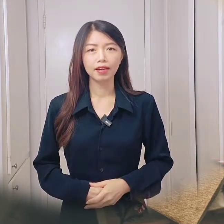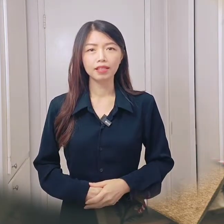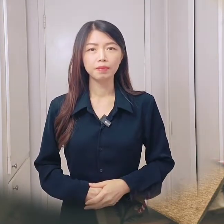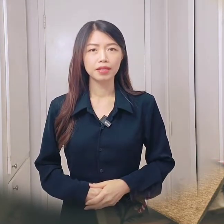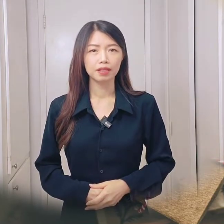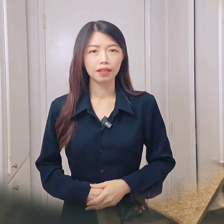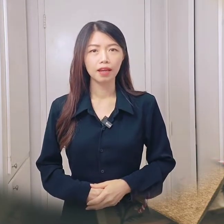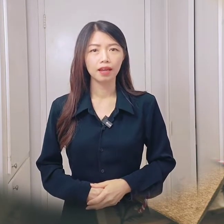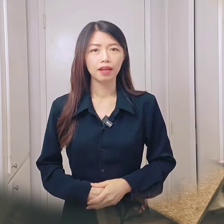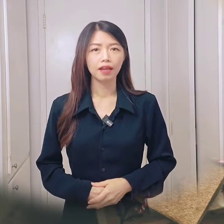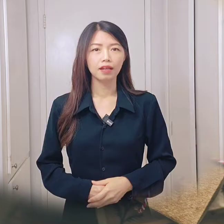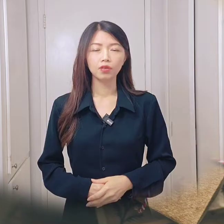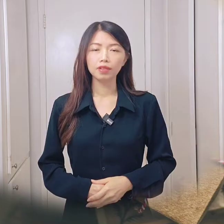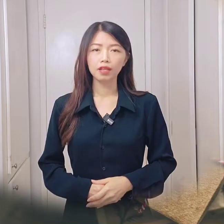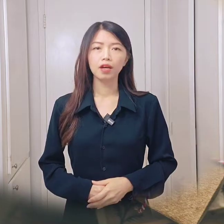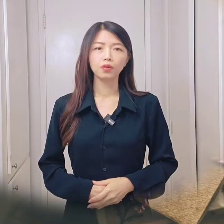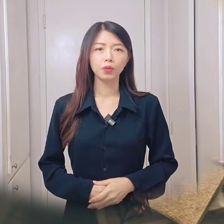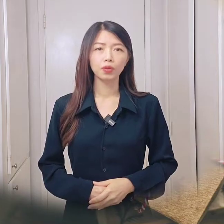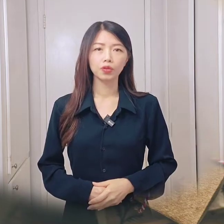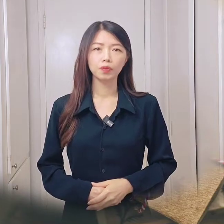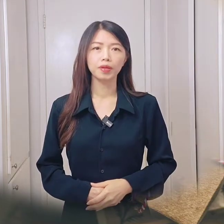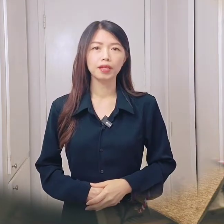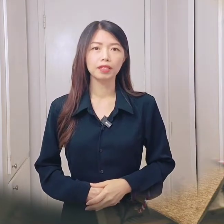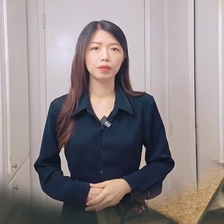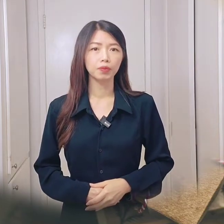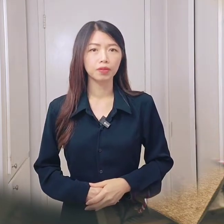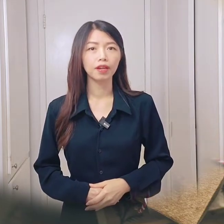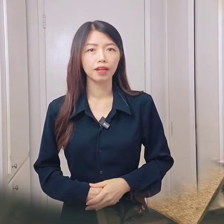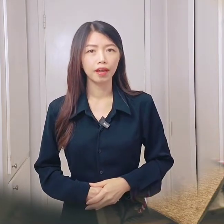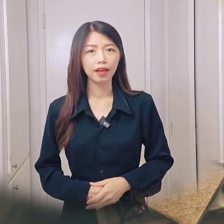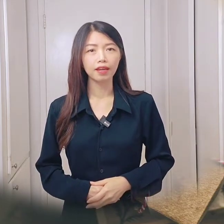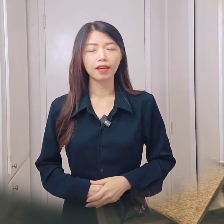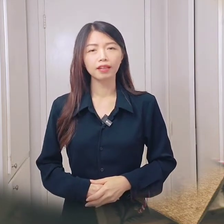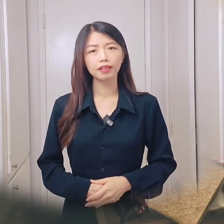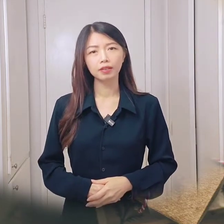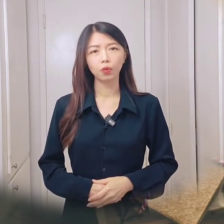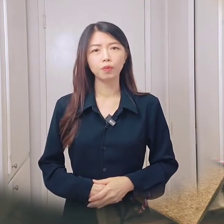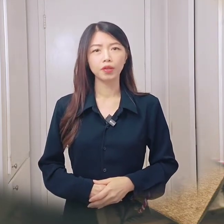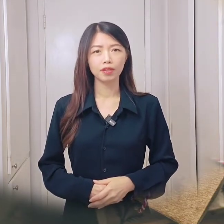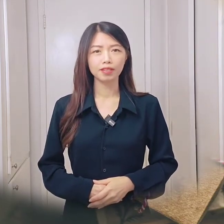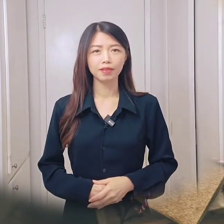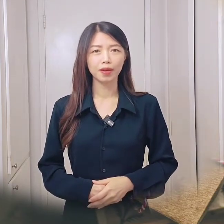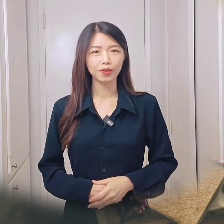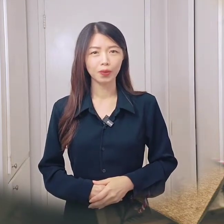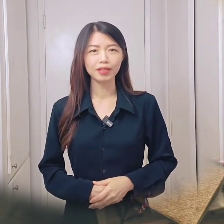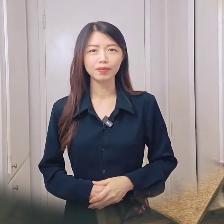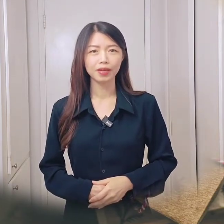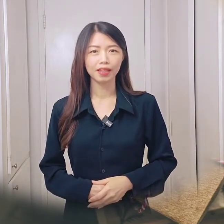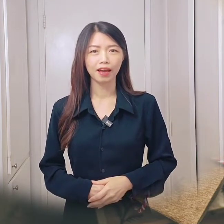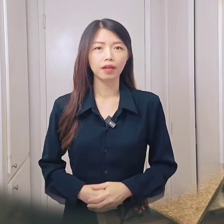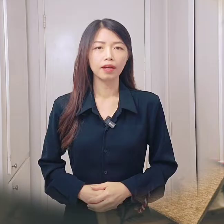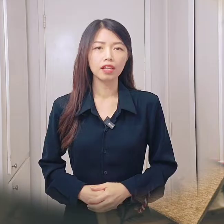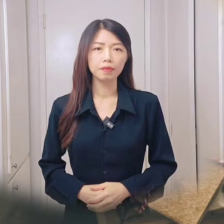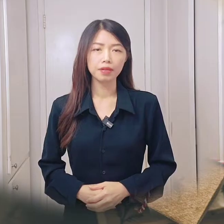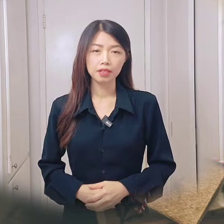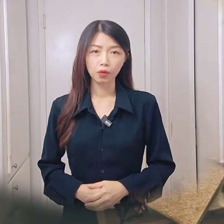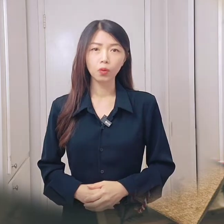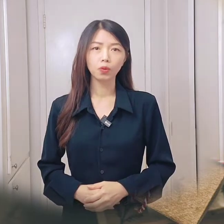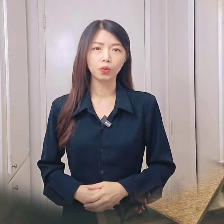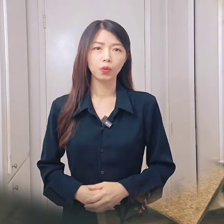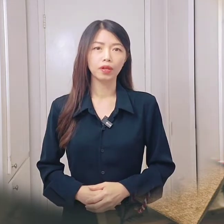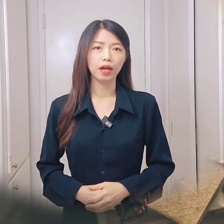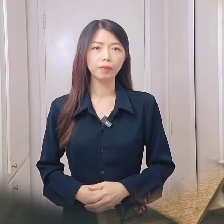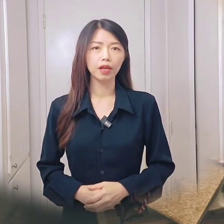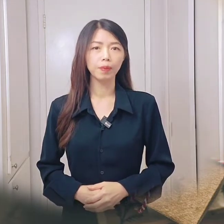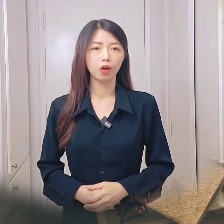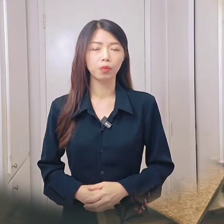업로드됩니다. 크리스마스 때 수어 찬양으로 혹시 준비하시는 분들에게 큰 도움이 되셨으면 좋겠습니다. 크리스마스 첫